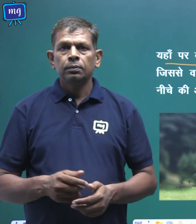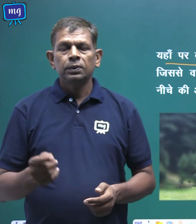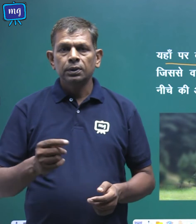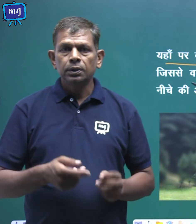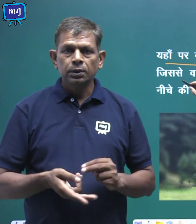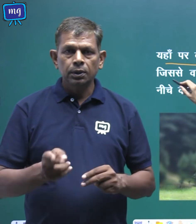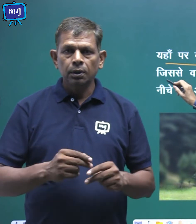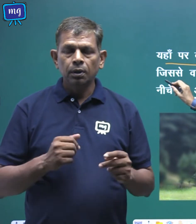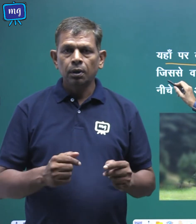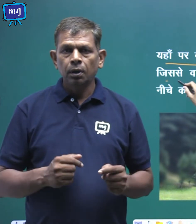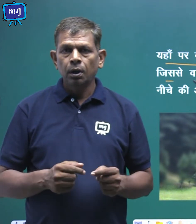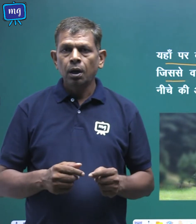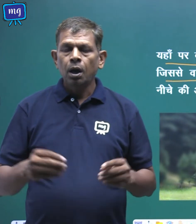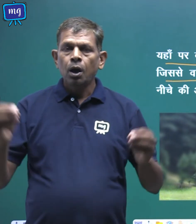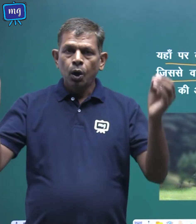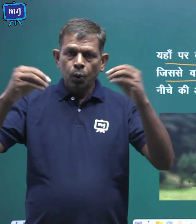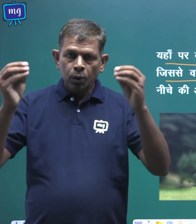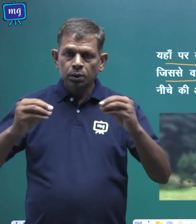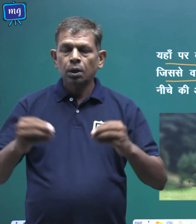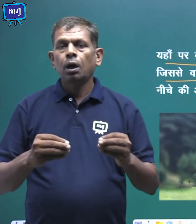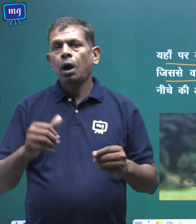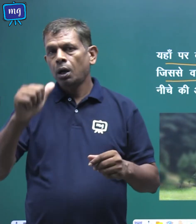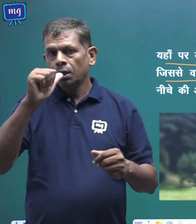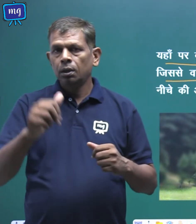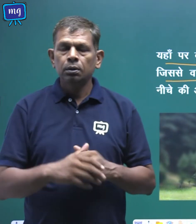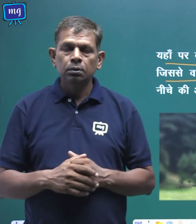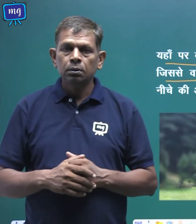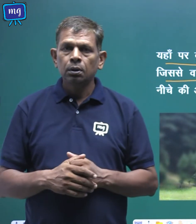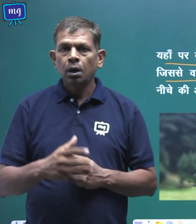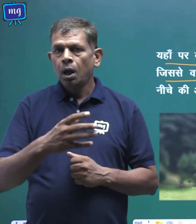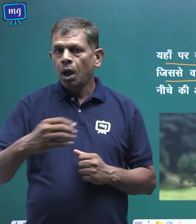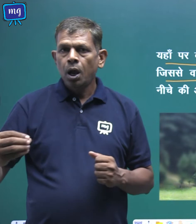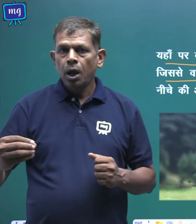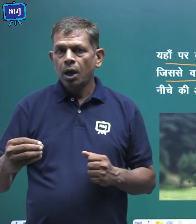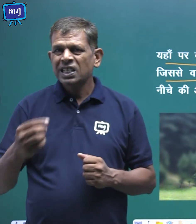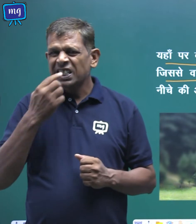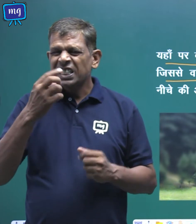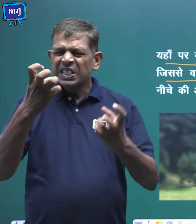जिससे वर्षा का जल एवं हिम